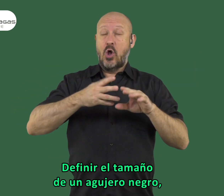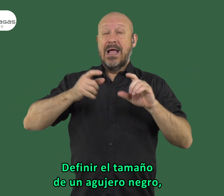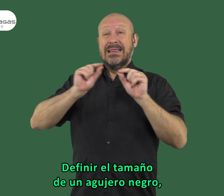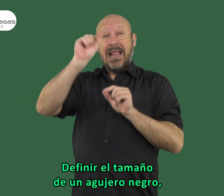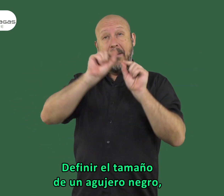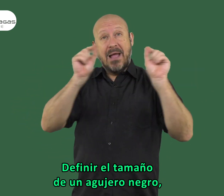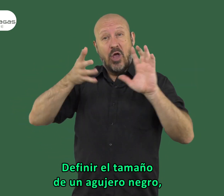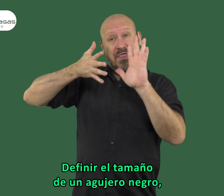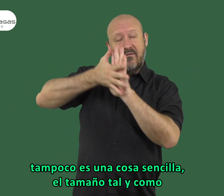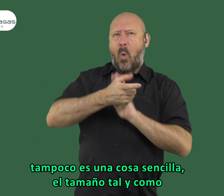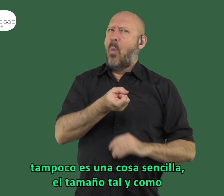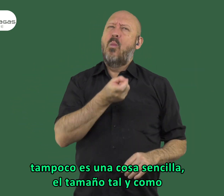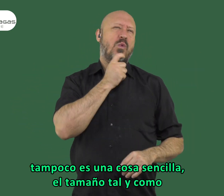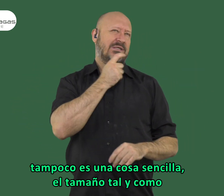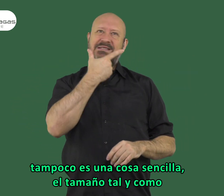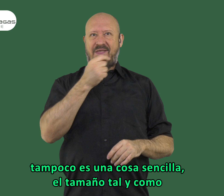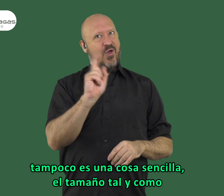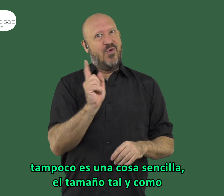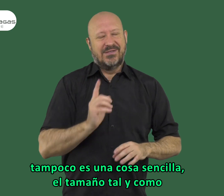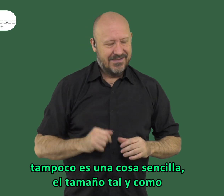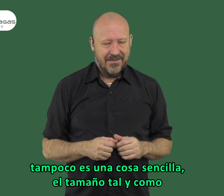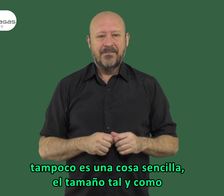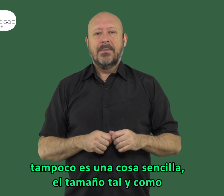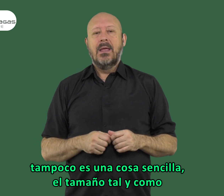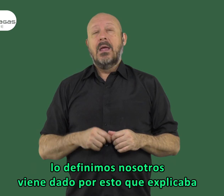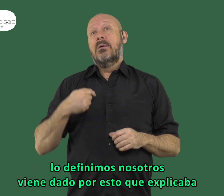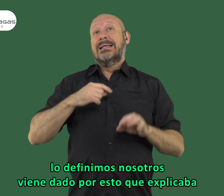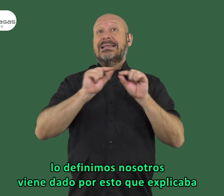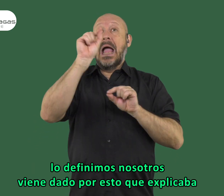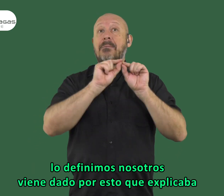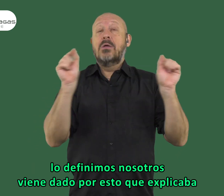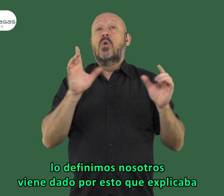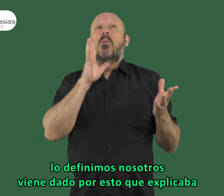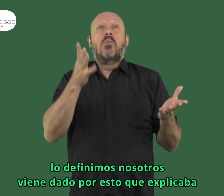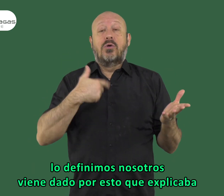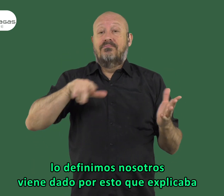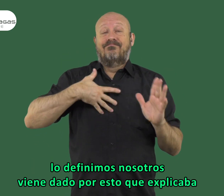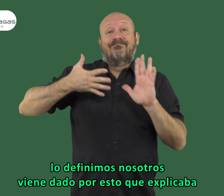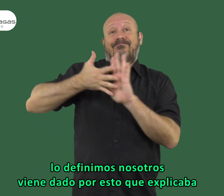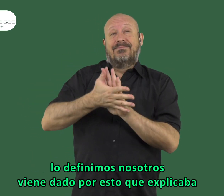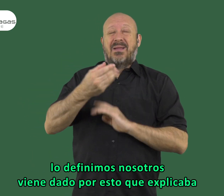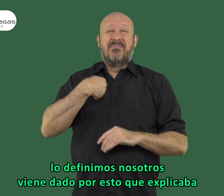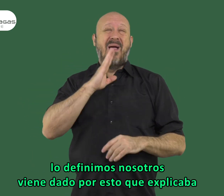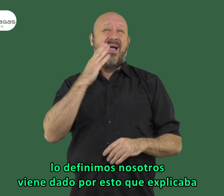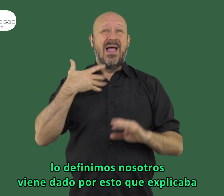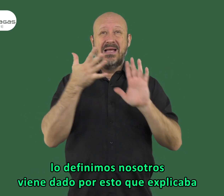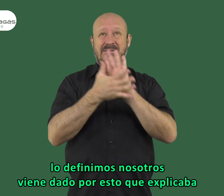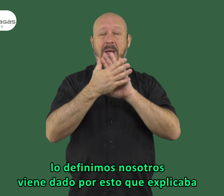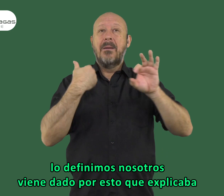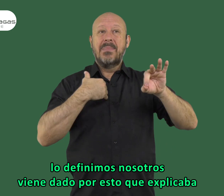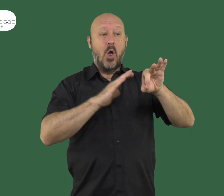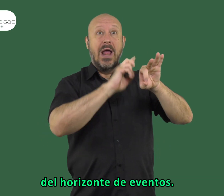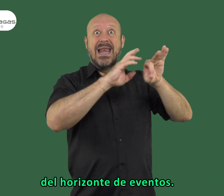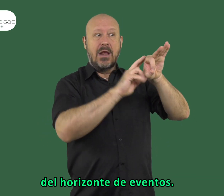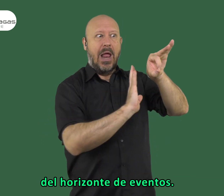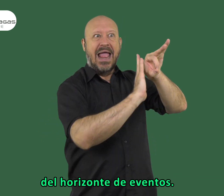agujero negro tampoco es una cosa sencilla. El tamaño tal y como lo definimos nosotros viene dado por esto que explicaba